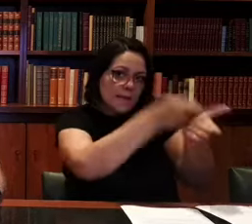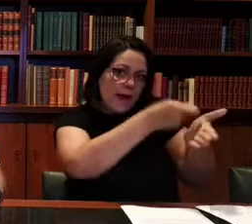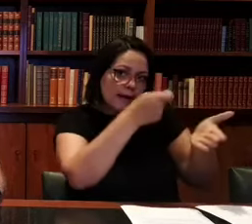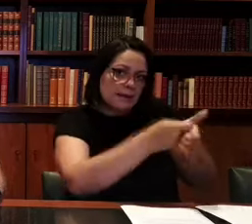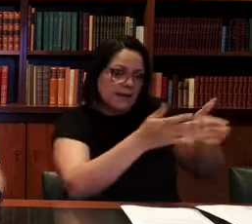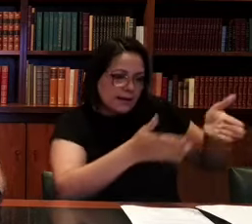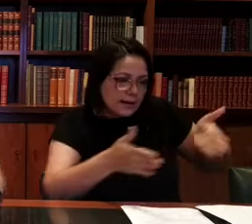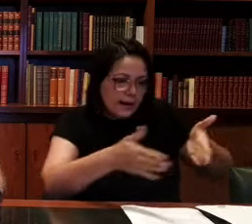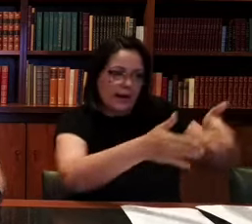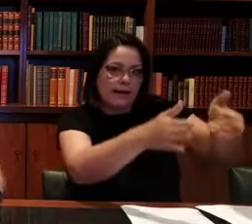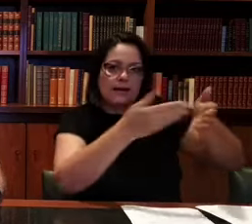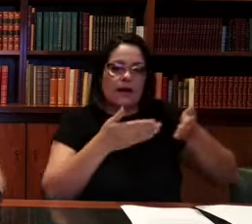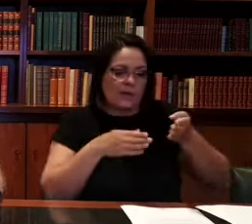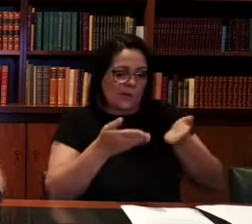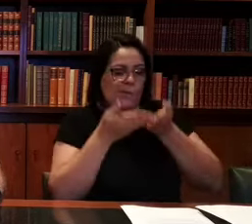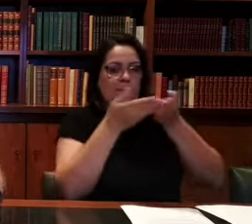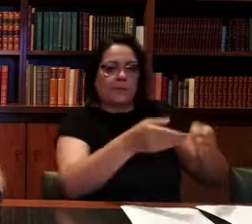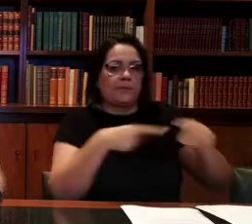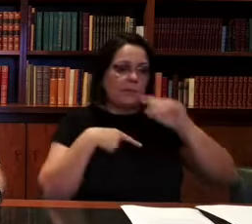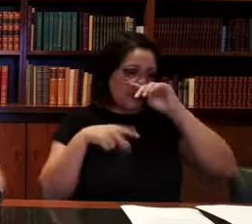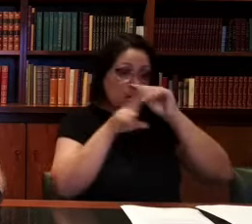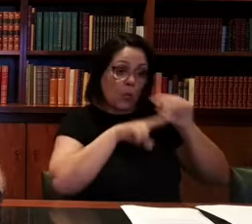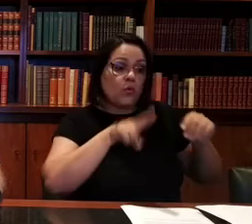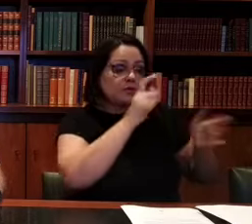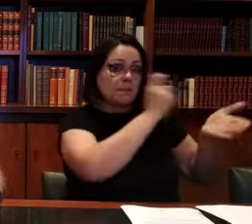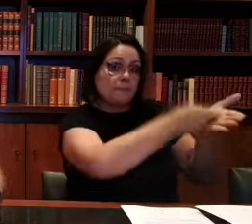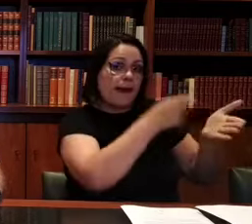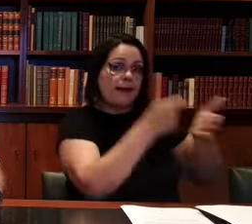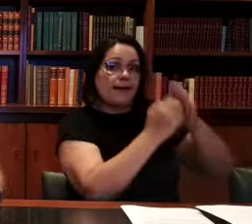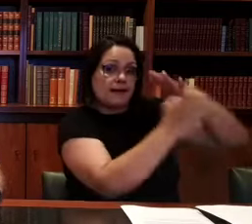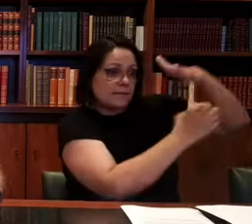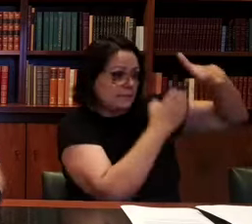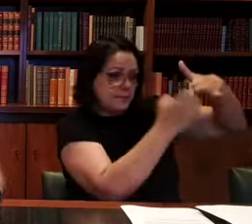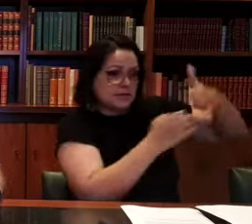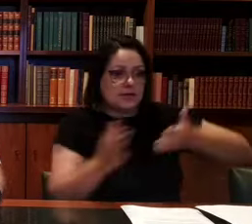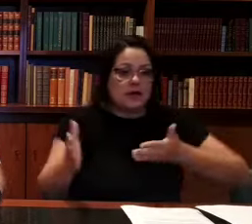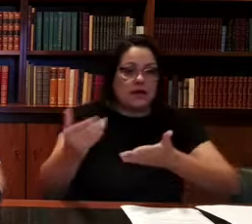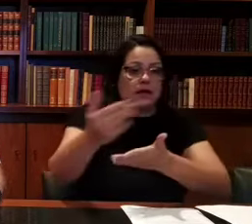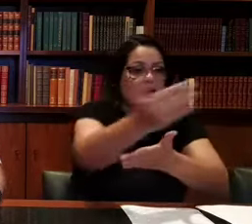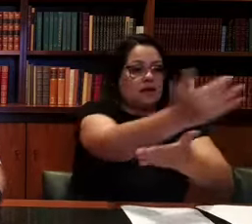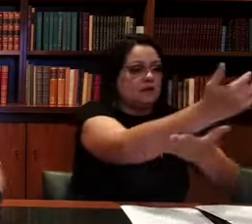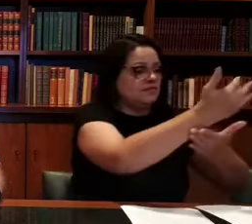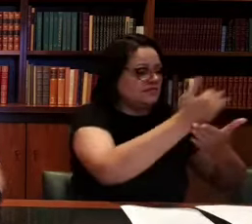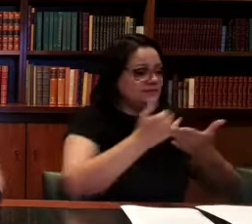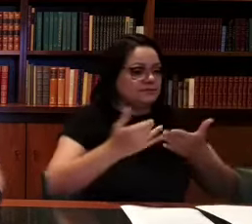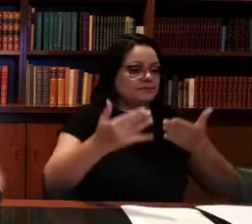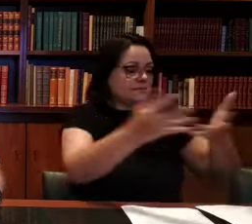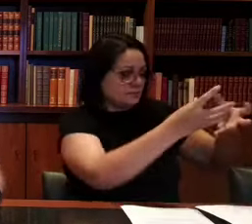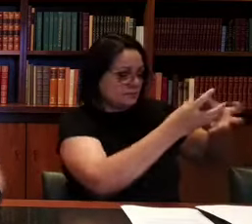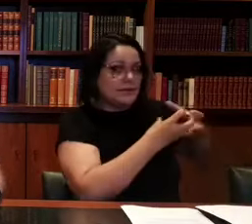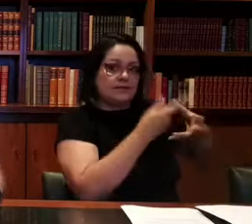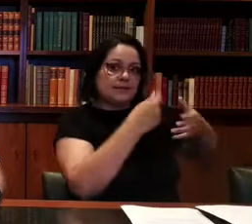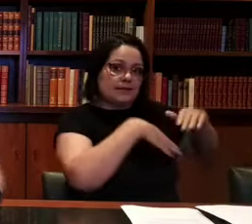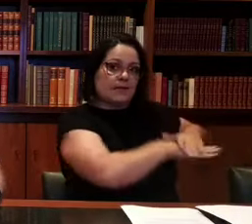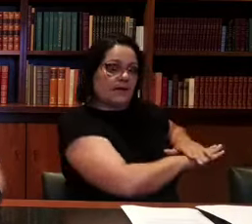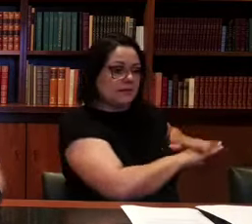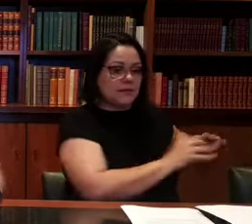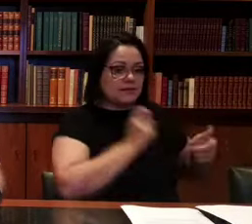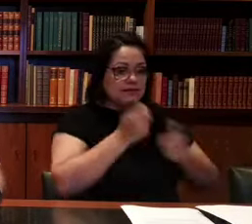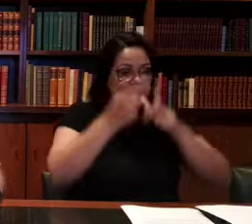e que durante muito tempo ela era usada no custeio da companhia então eu sou arrecadar eu ia apresentação de fazia o